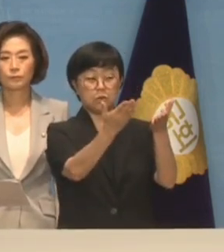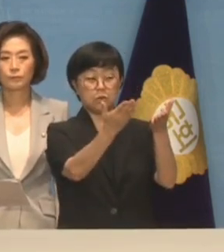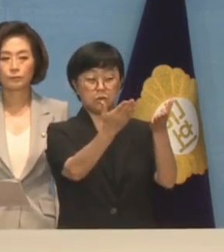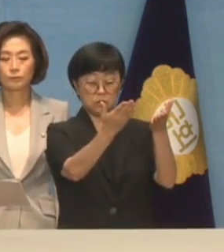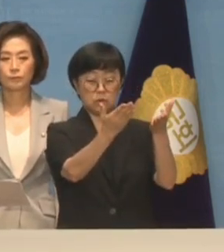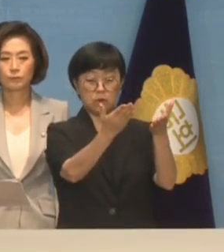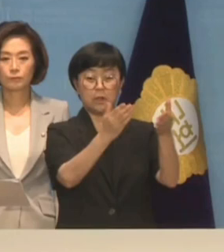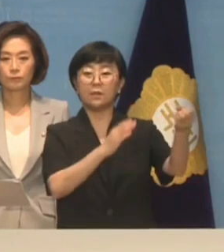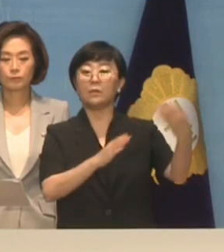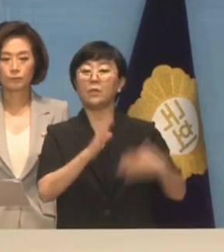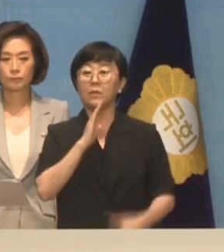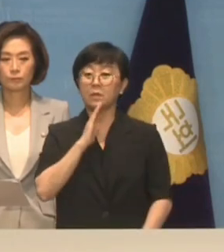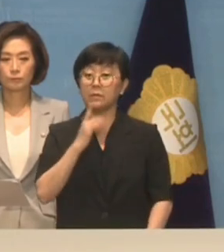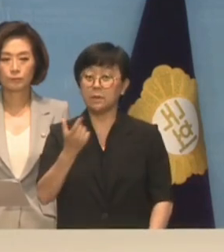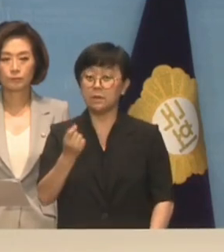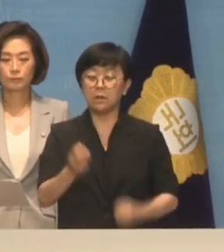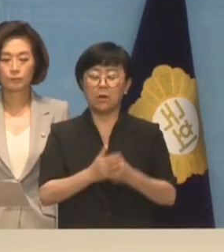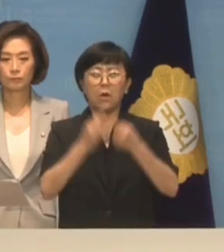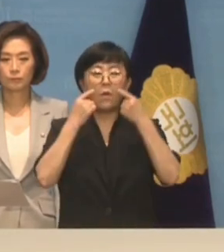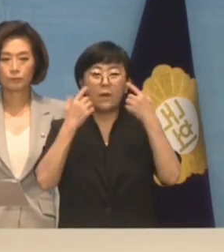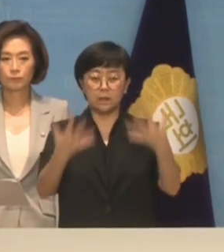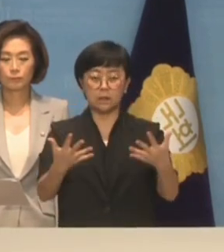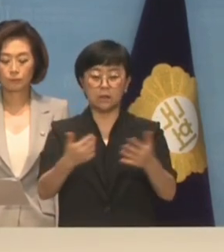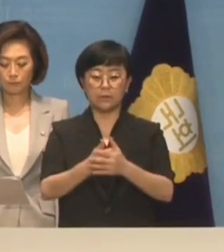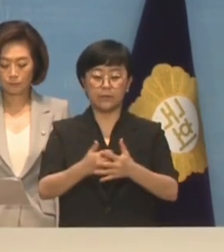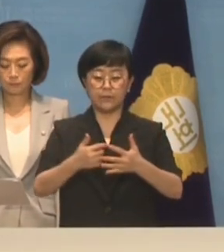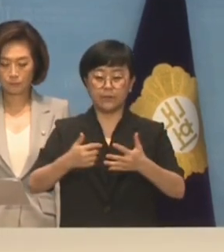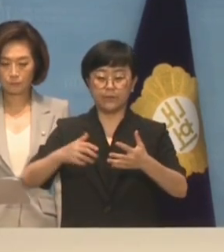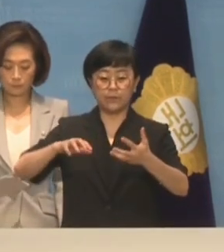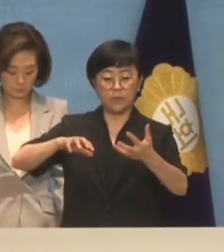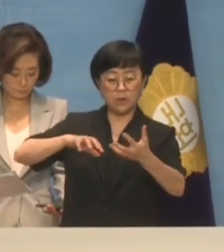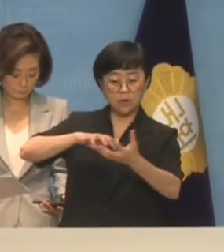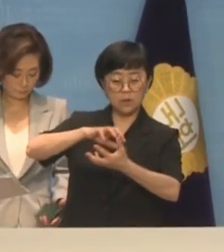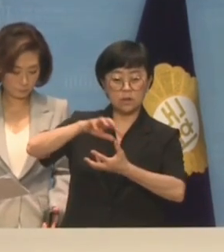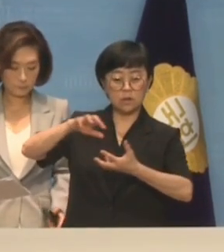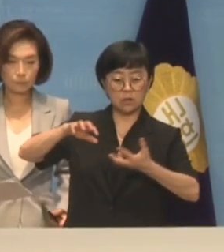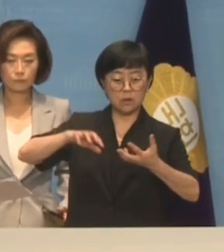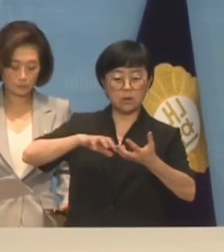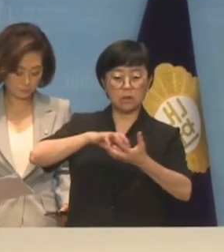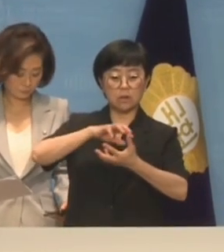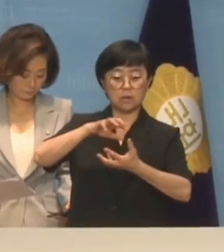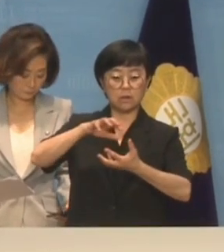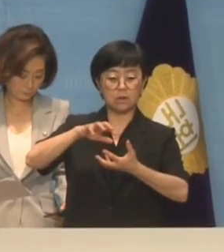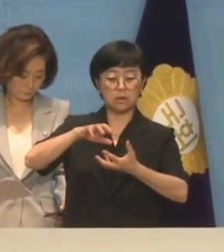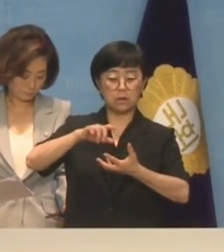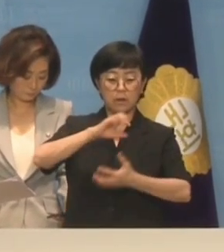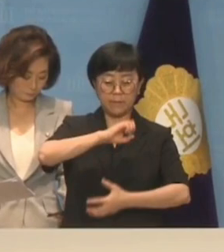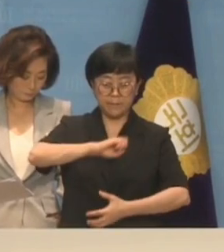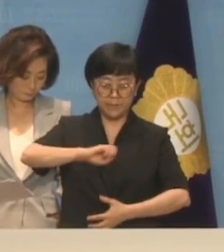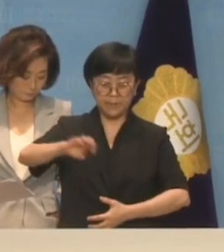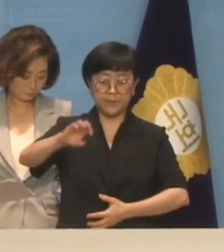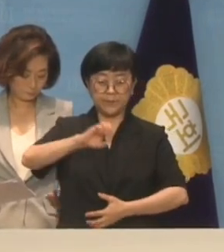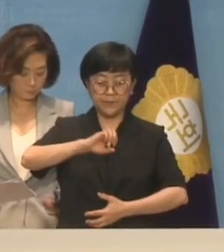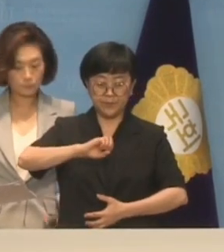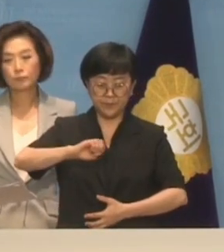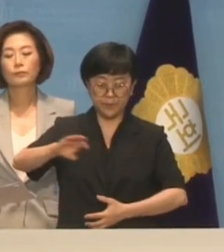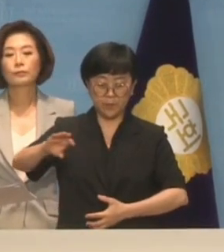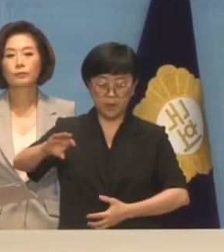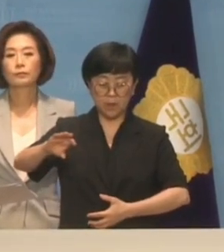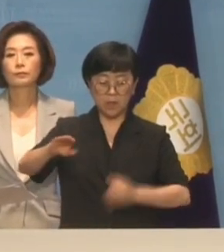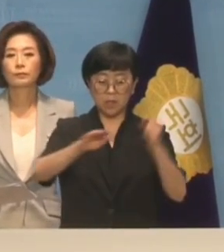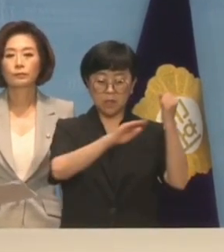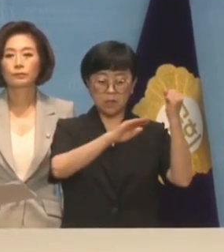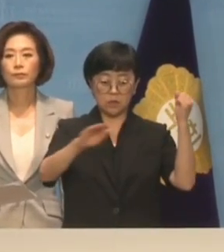확실하게 답변을 해야 합니다. 이 일은 뭐냐면 희석해서 흘리는 물이 방류 기준에